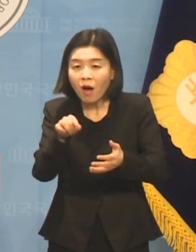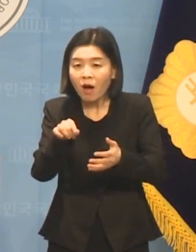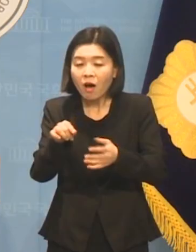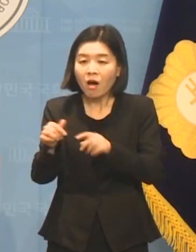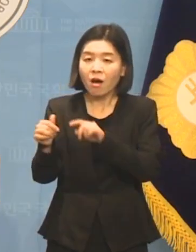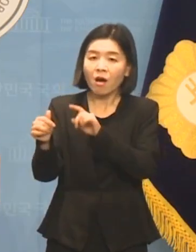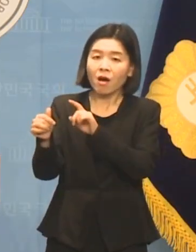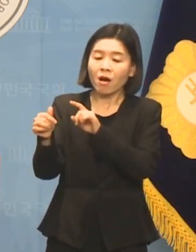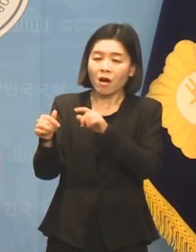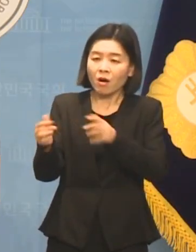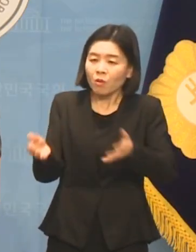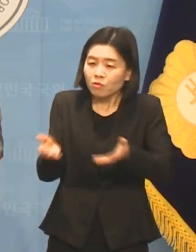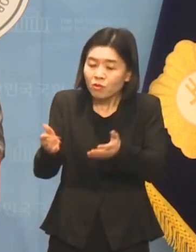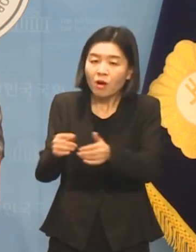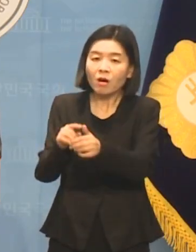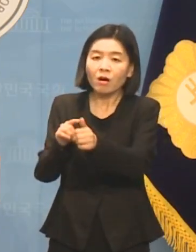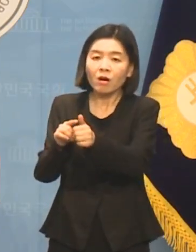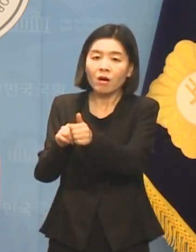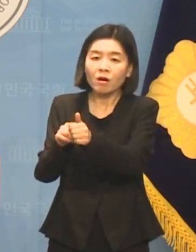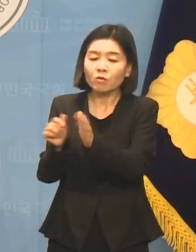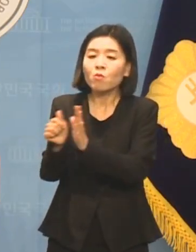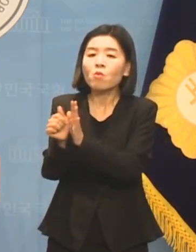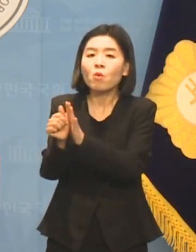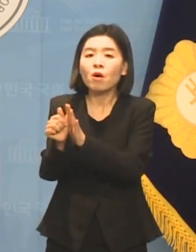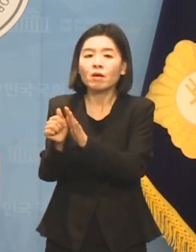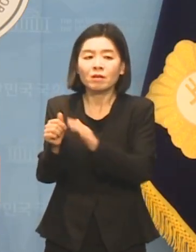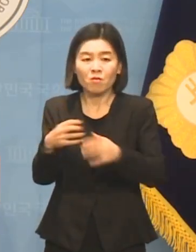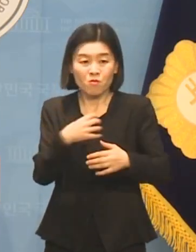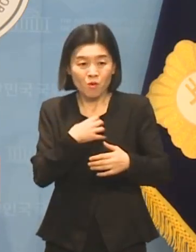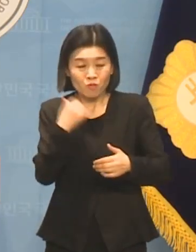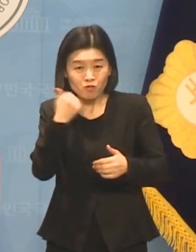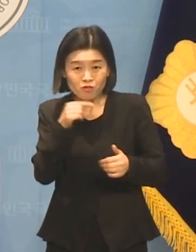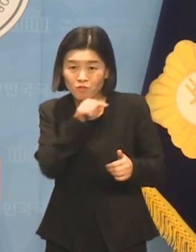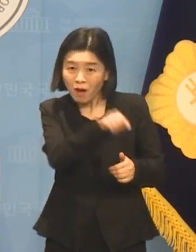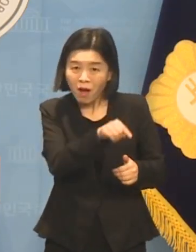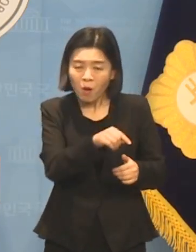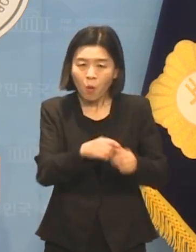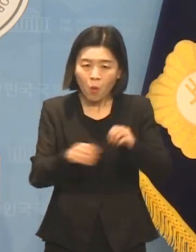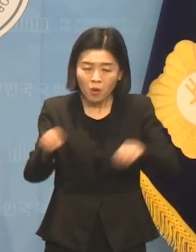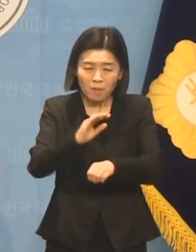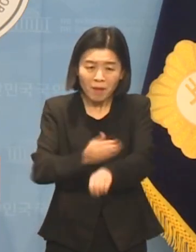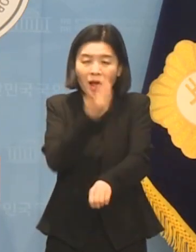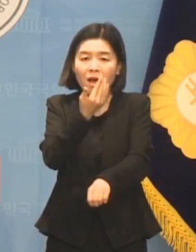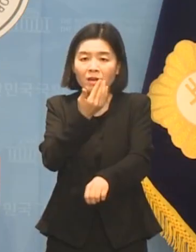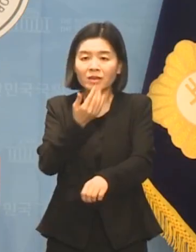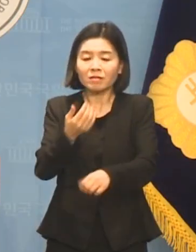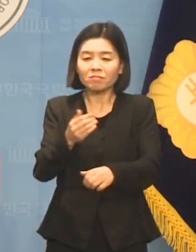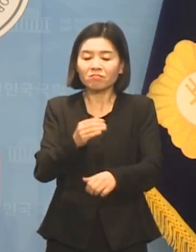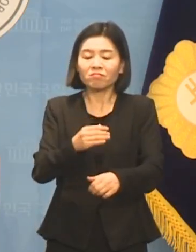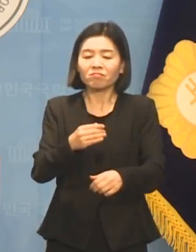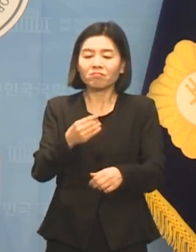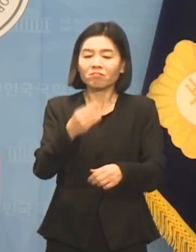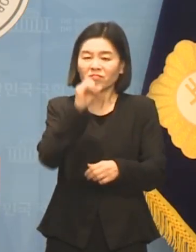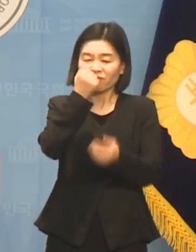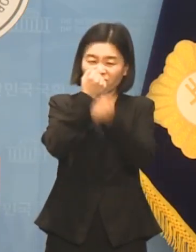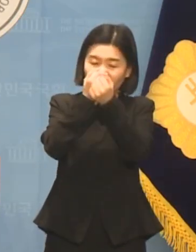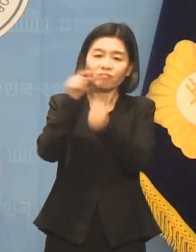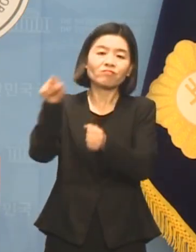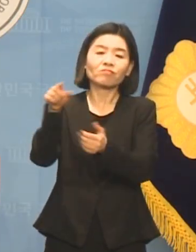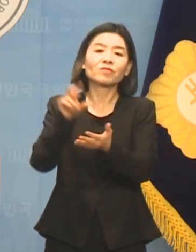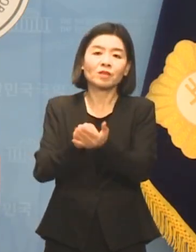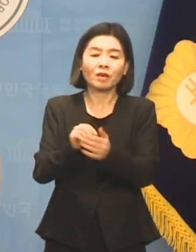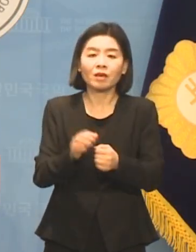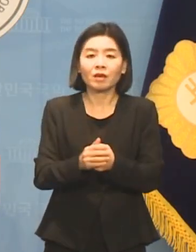가장 위험하다고 이야기하는지 방귀 낀 놈이 성내는 꼴입니다. 또한 최상급 표현인